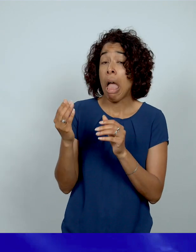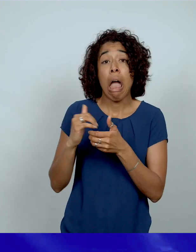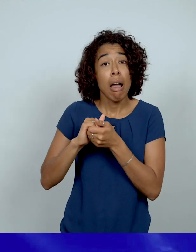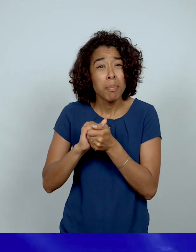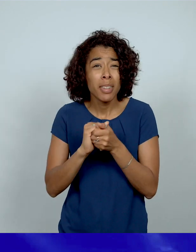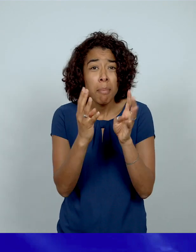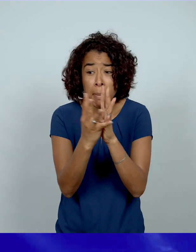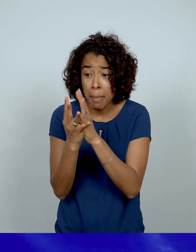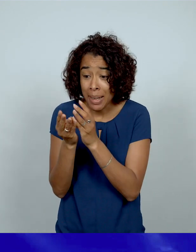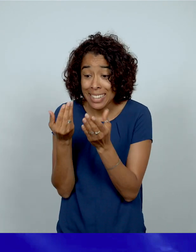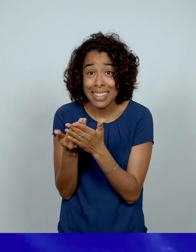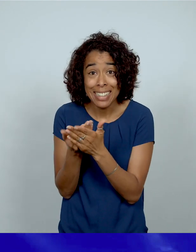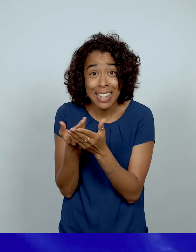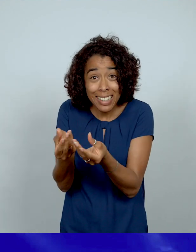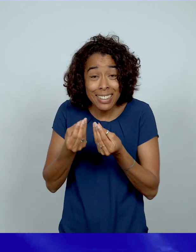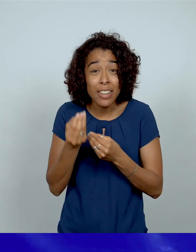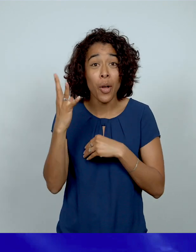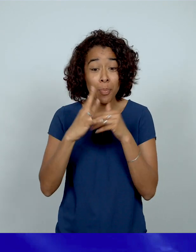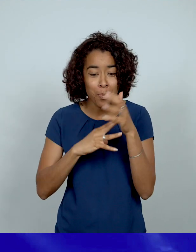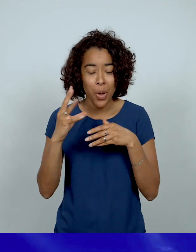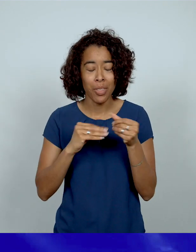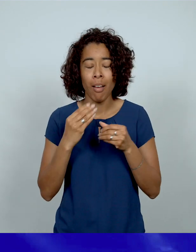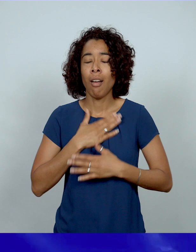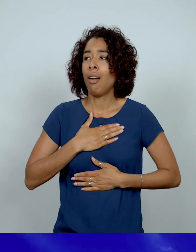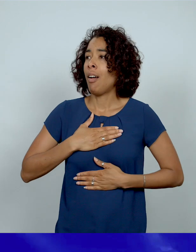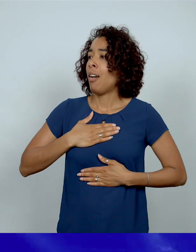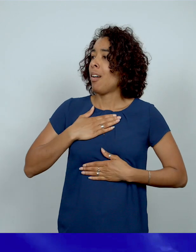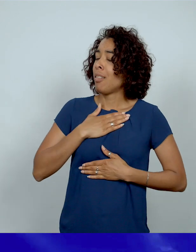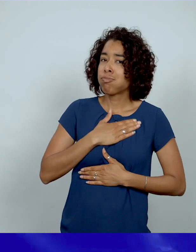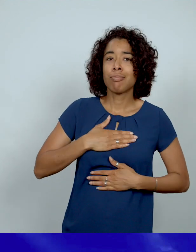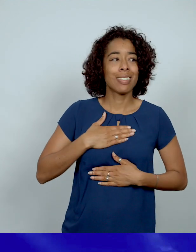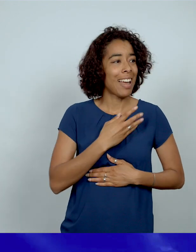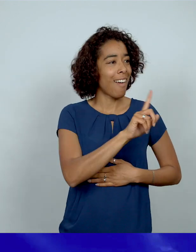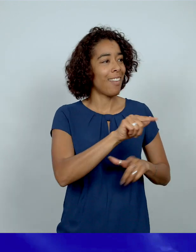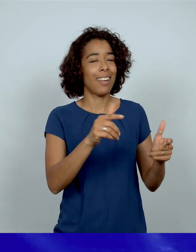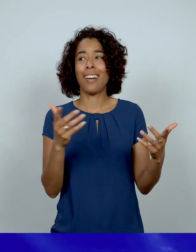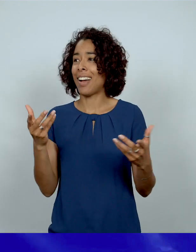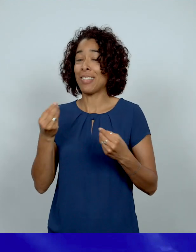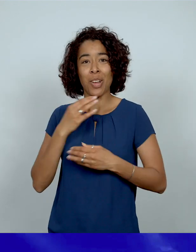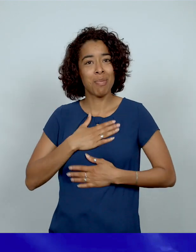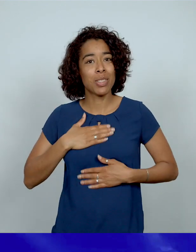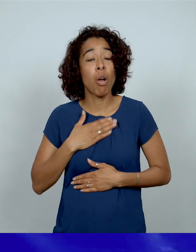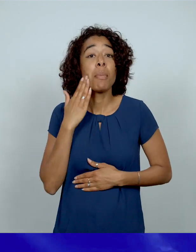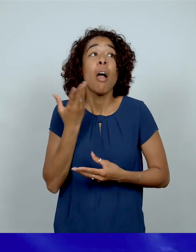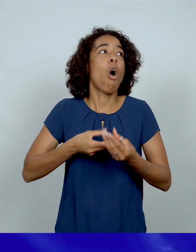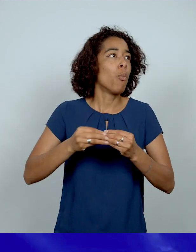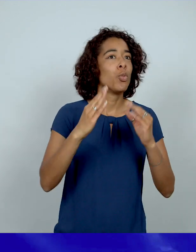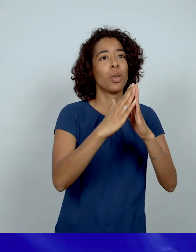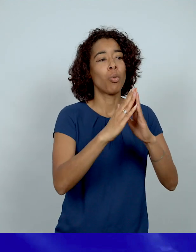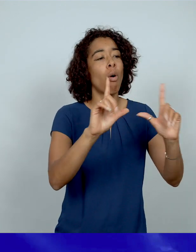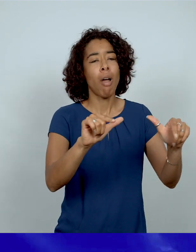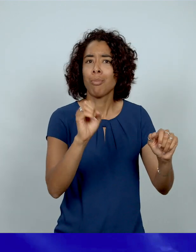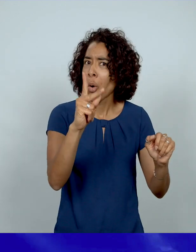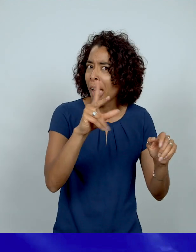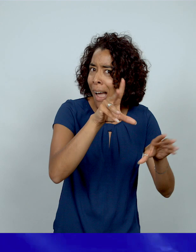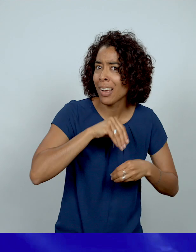finalement autour de nous. C'est ça qui va nous apporter le bonheur, d'être heureux de ces gens qui sont autour de nous. Et si en plus, on peut avoir une belle maison, on prend bien